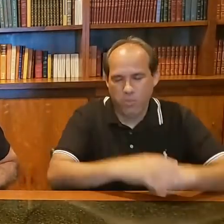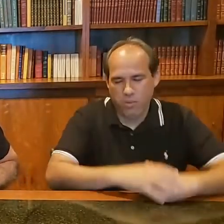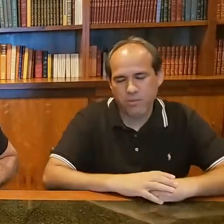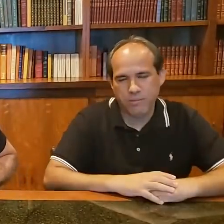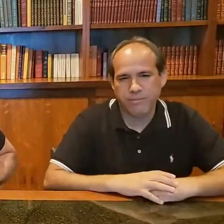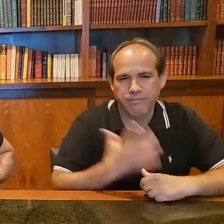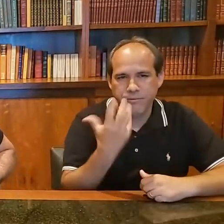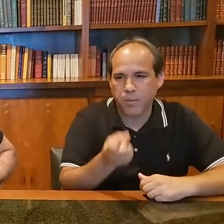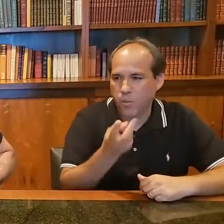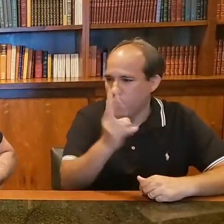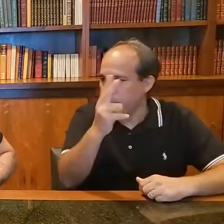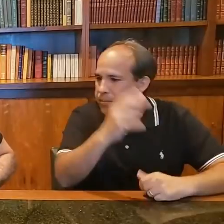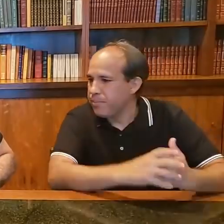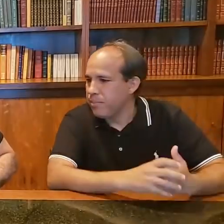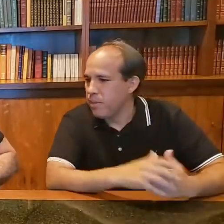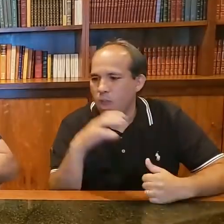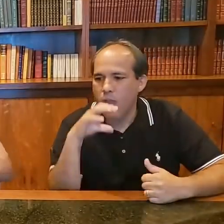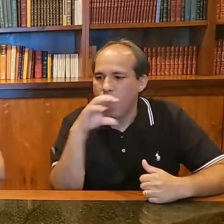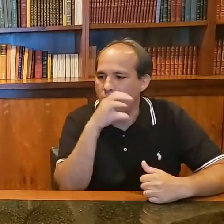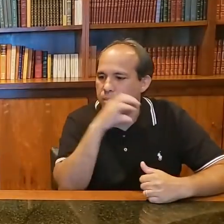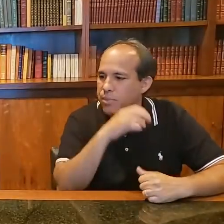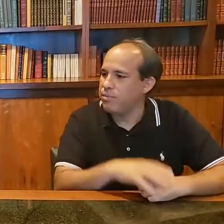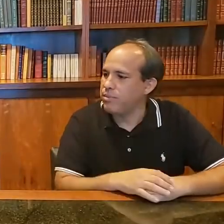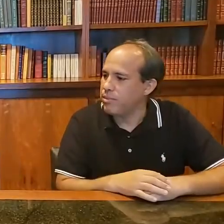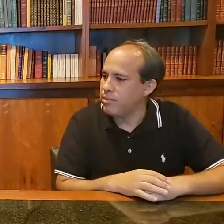lá, rapidamente,